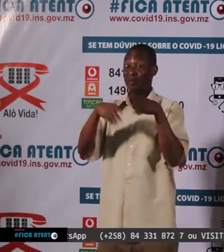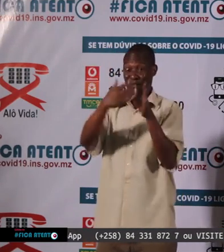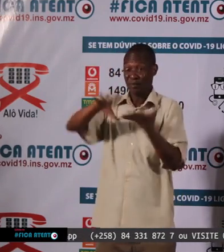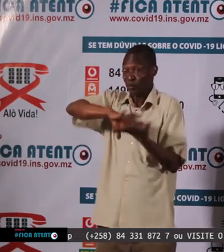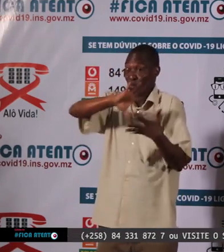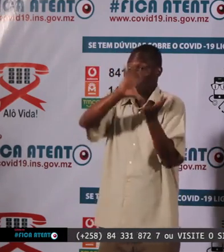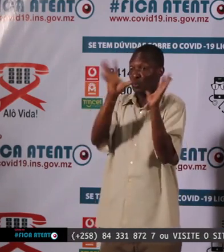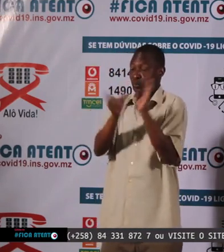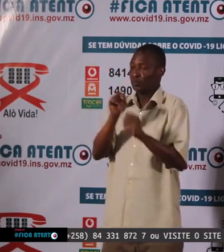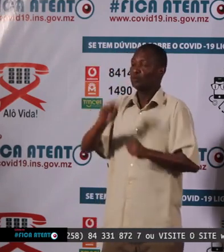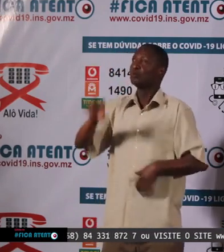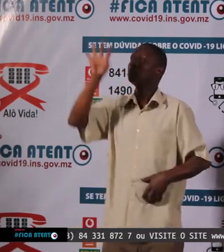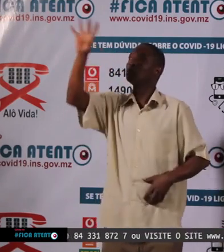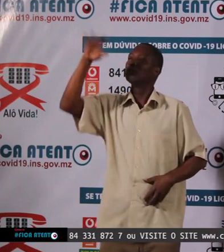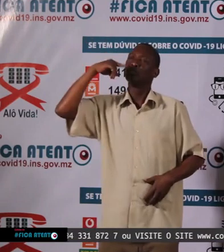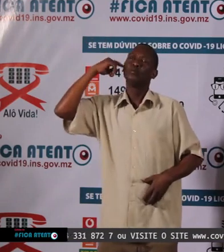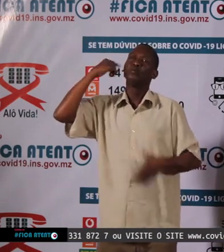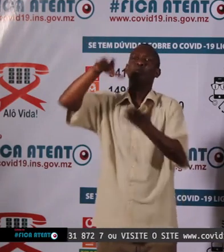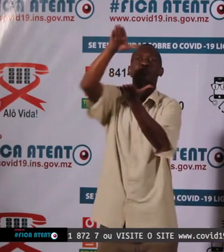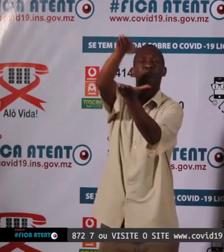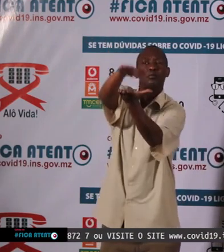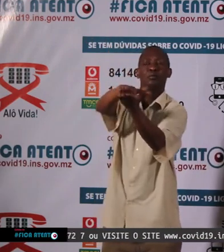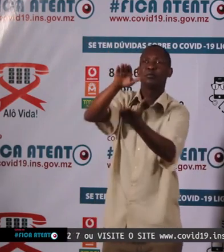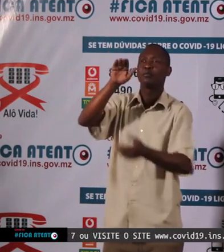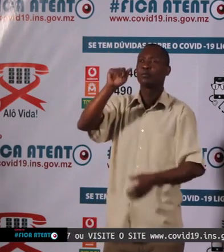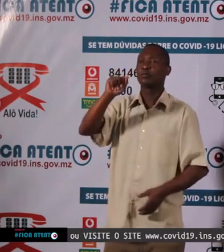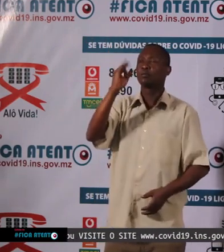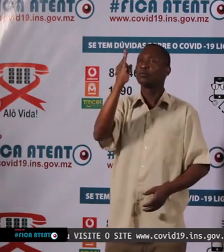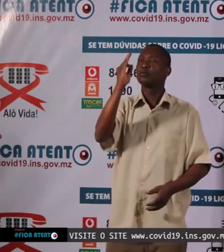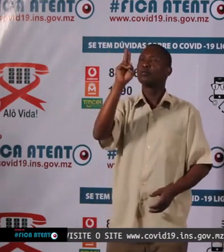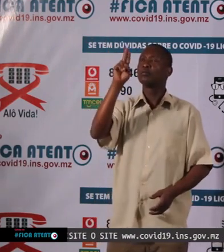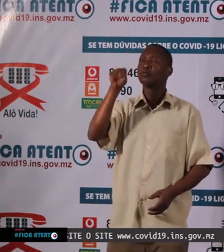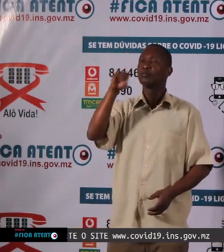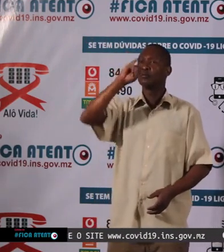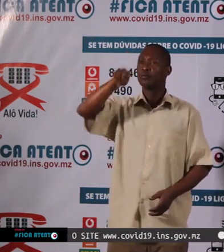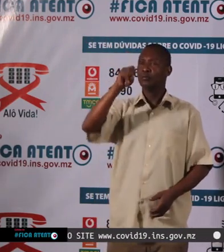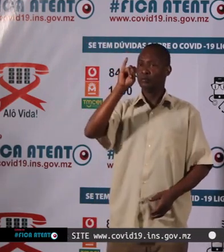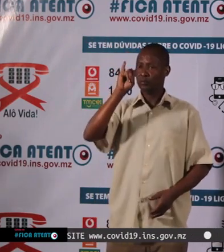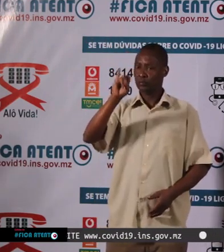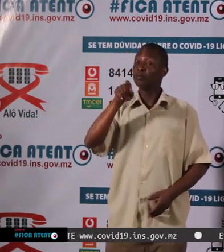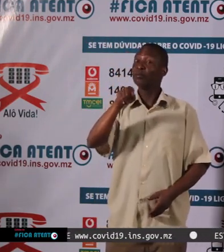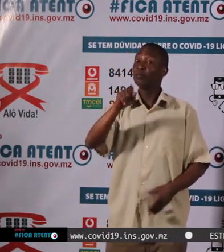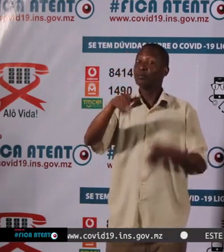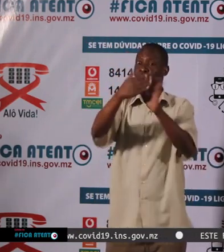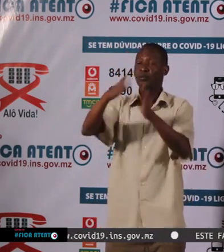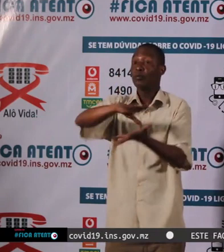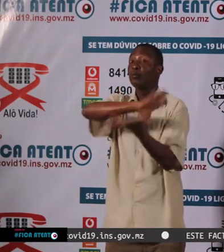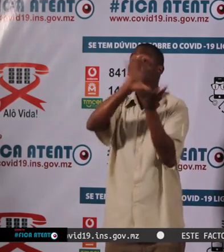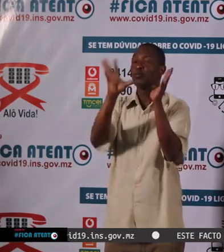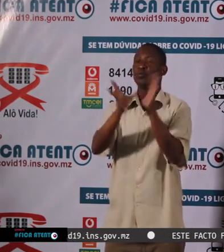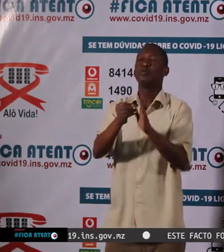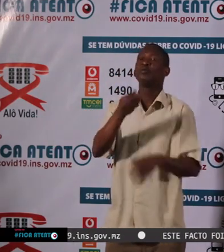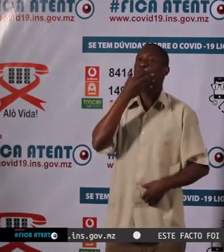na província de Cabo Delgado, todos do sexo masculino, e já descrevemos as